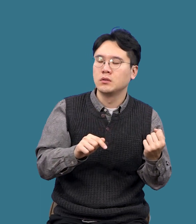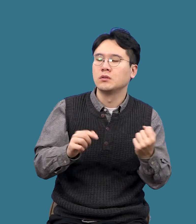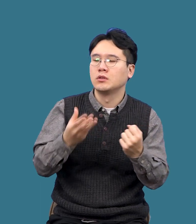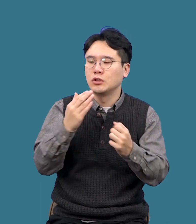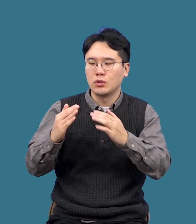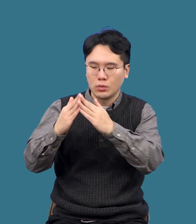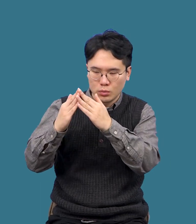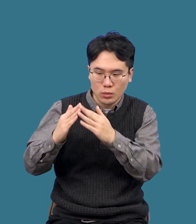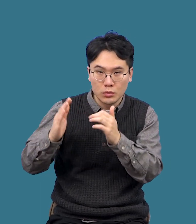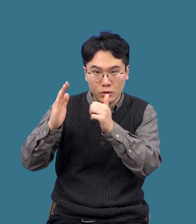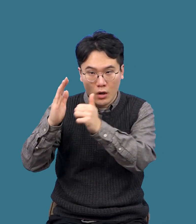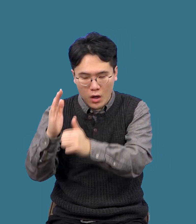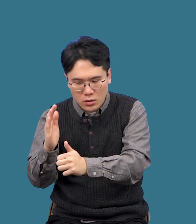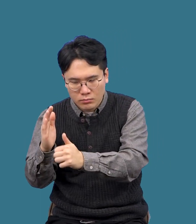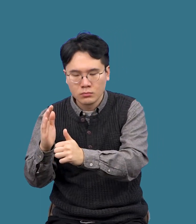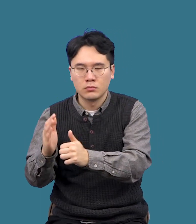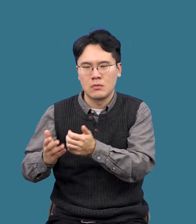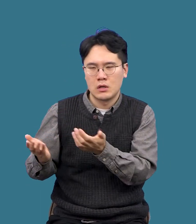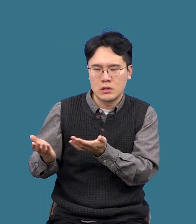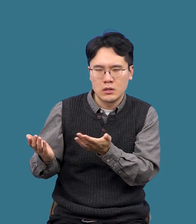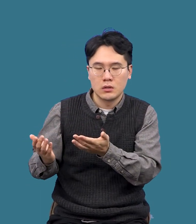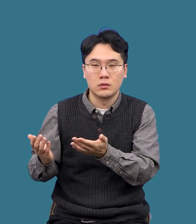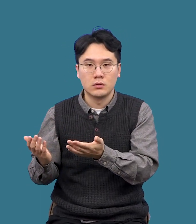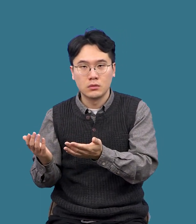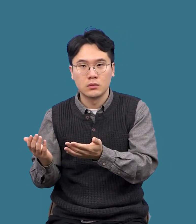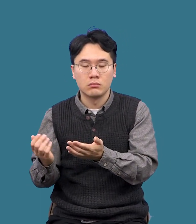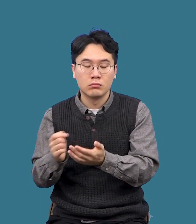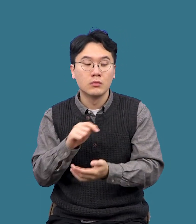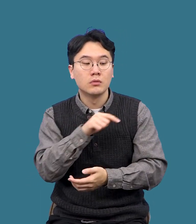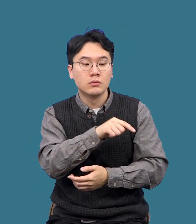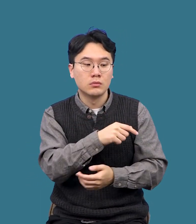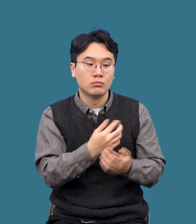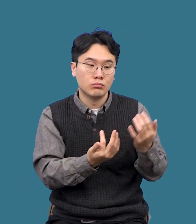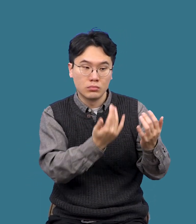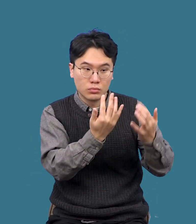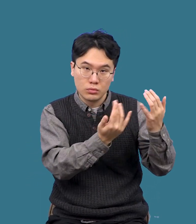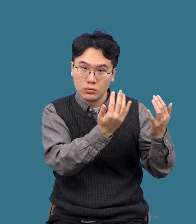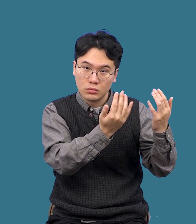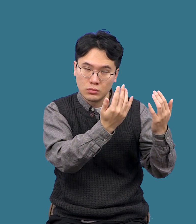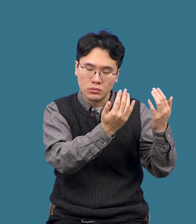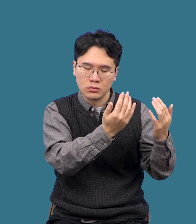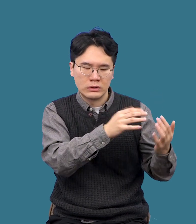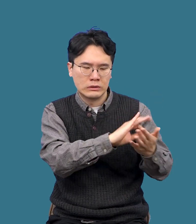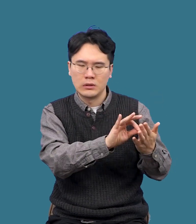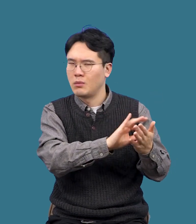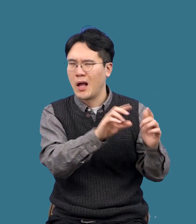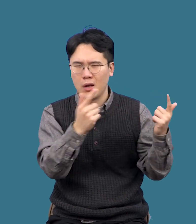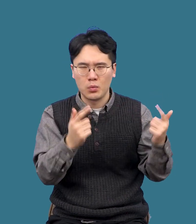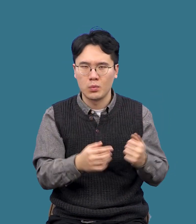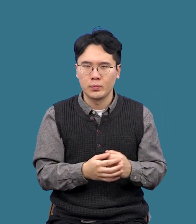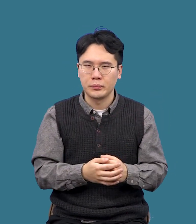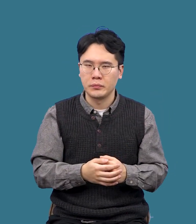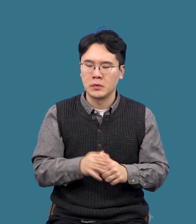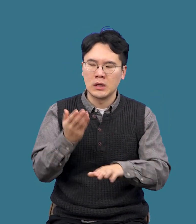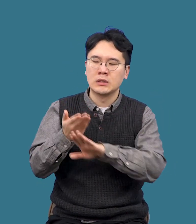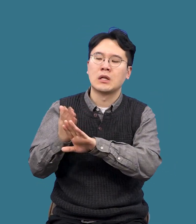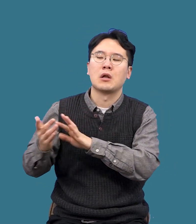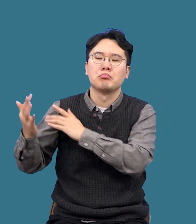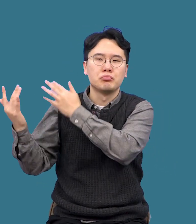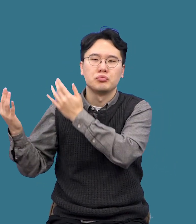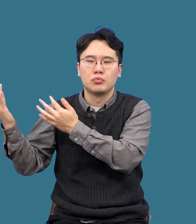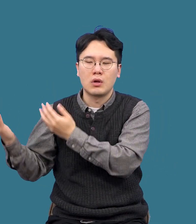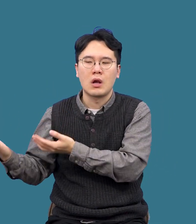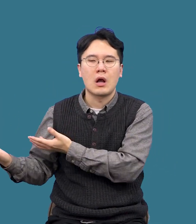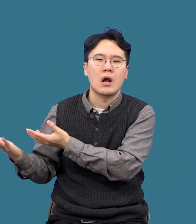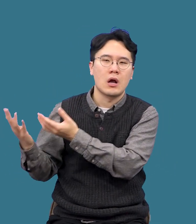해야 하는데 그 불을 사용하지 않고 다른 출처의 불을 사용했다는 것입니다.